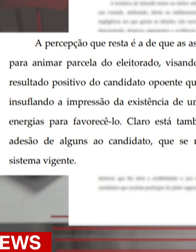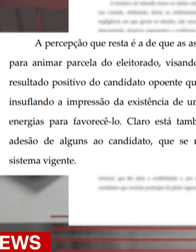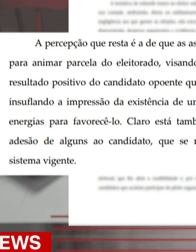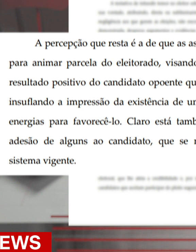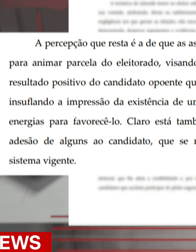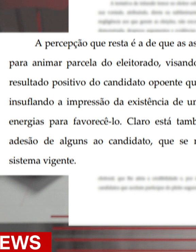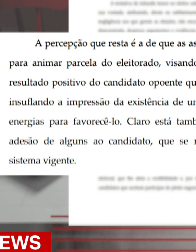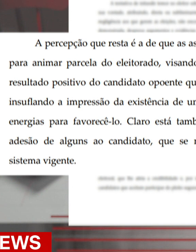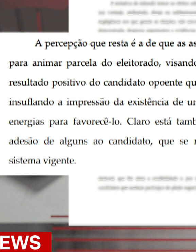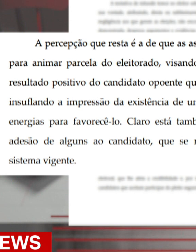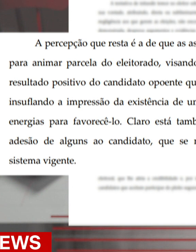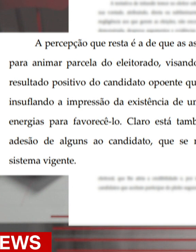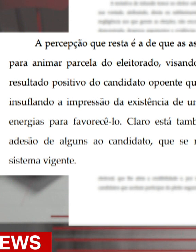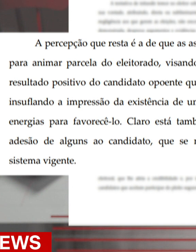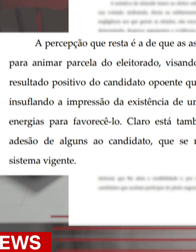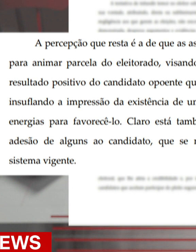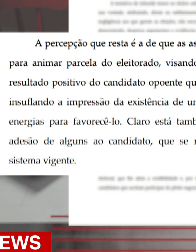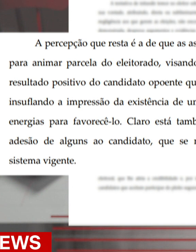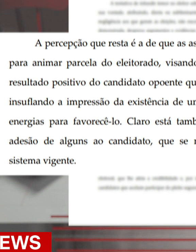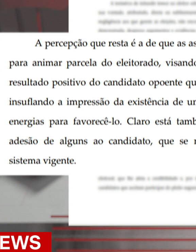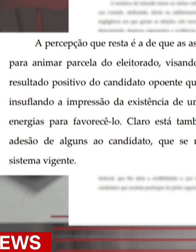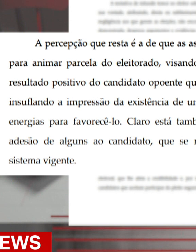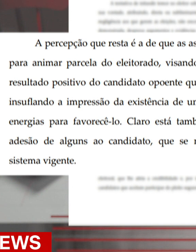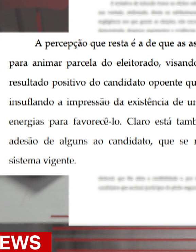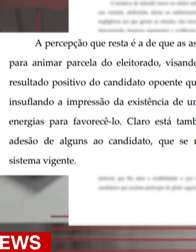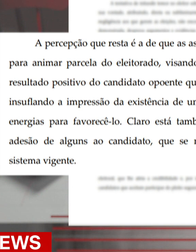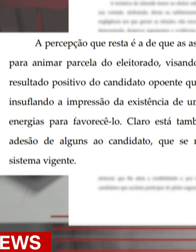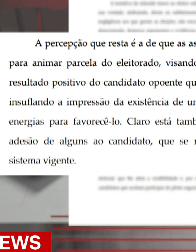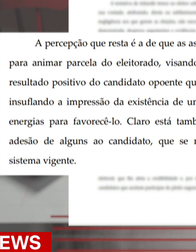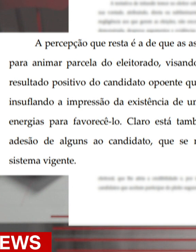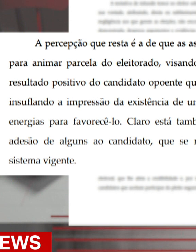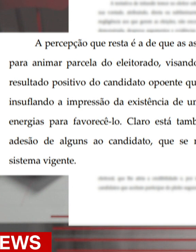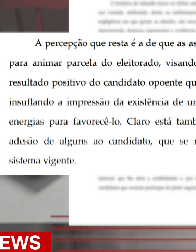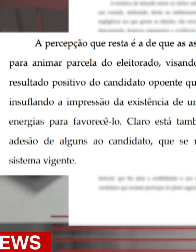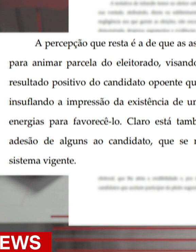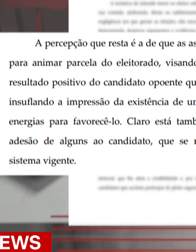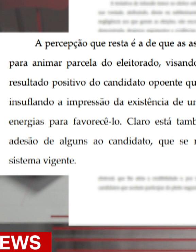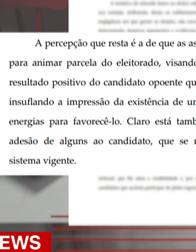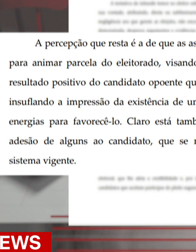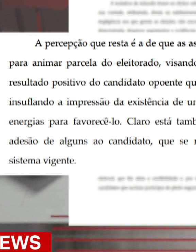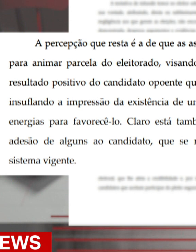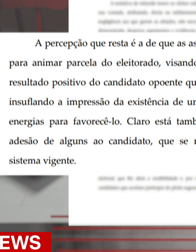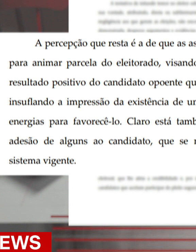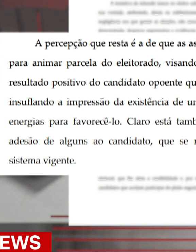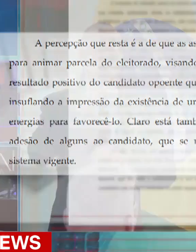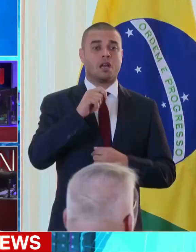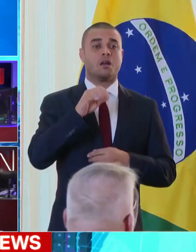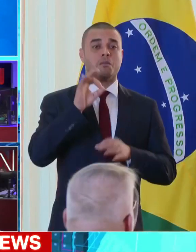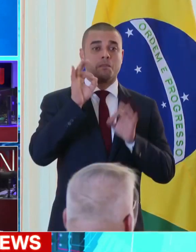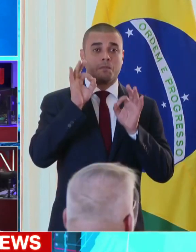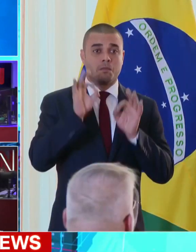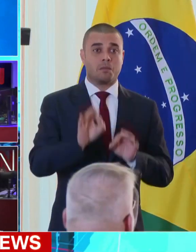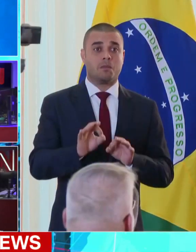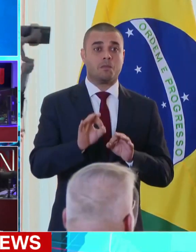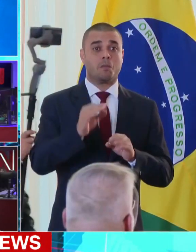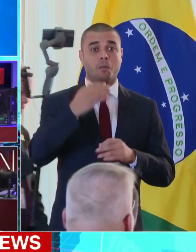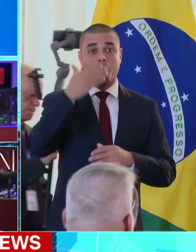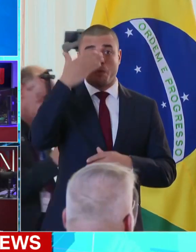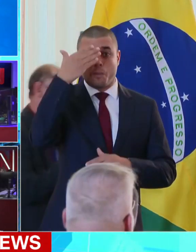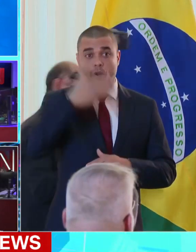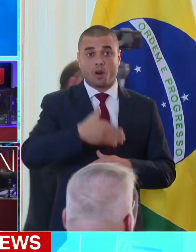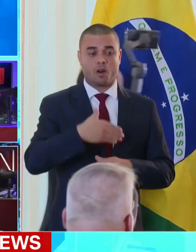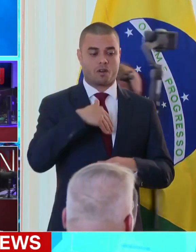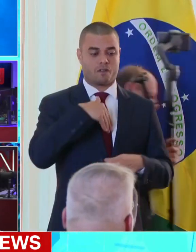uma de uma de uma união de esforços que simplesmente não existe não existe no Brasil não